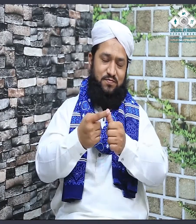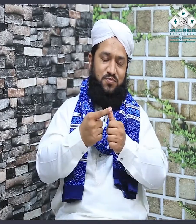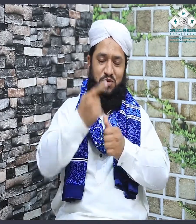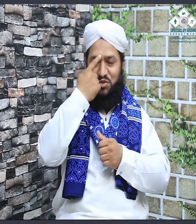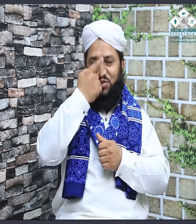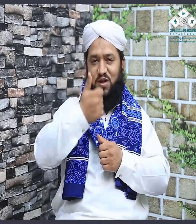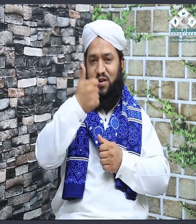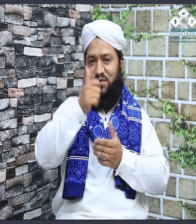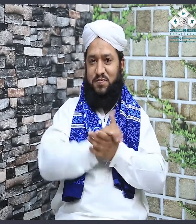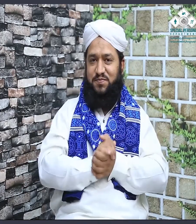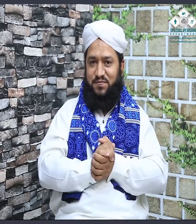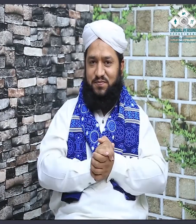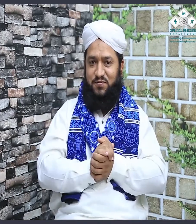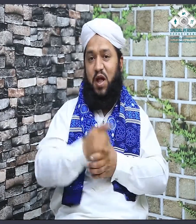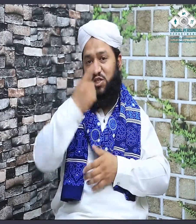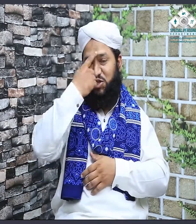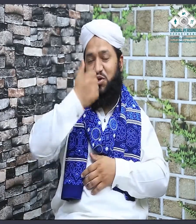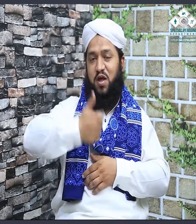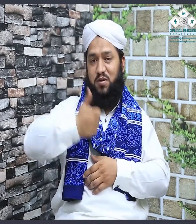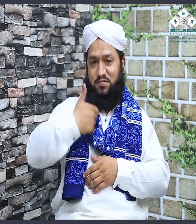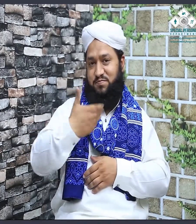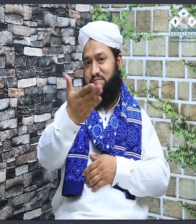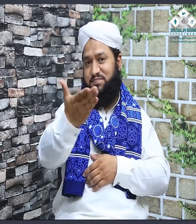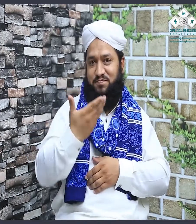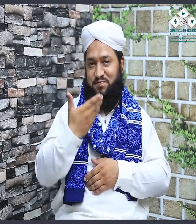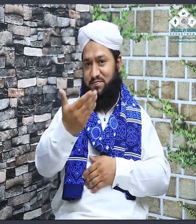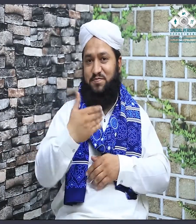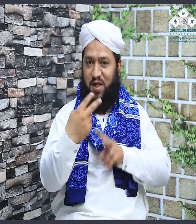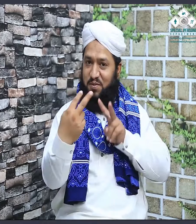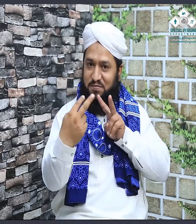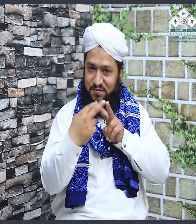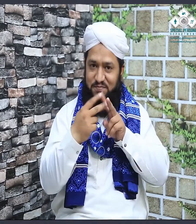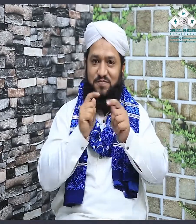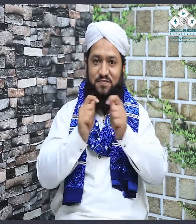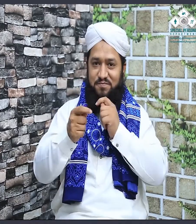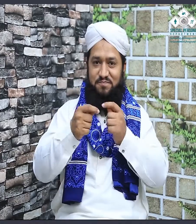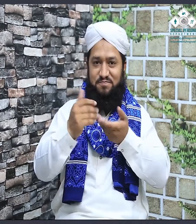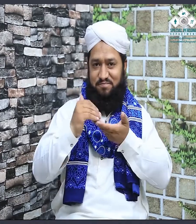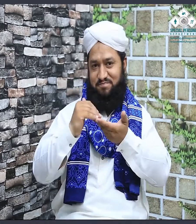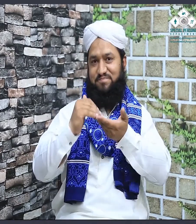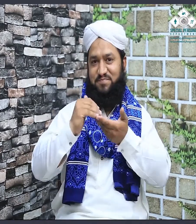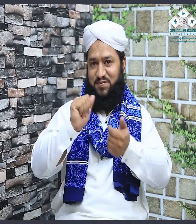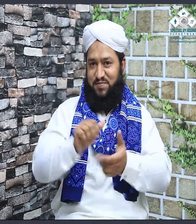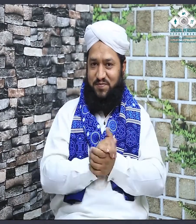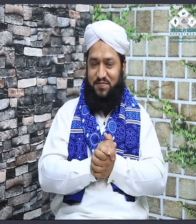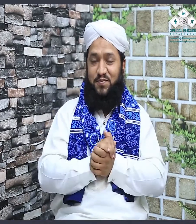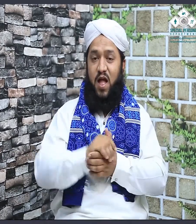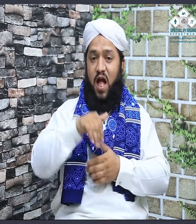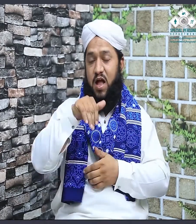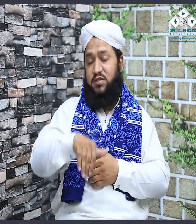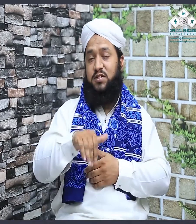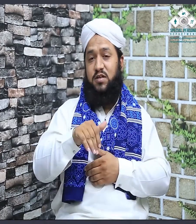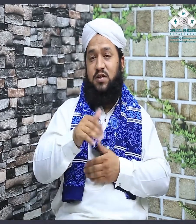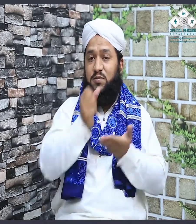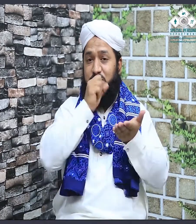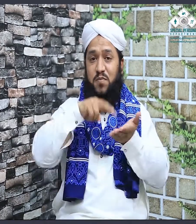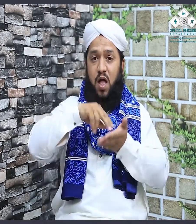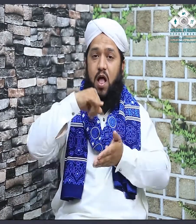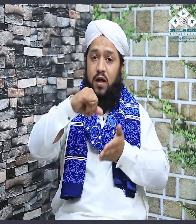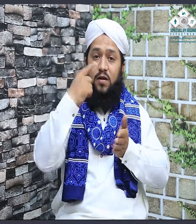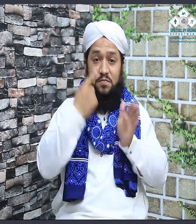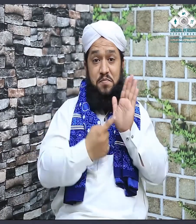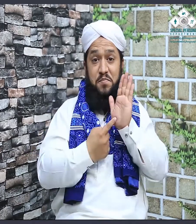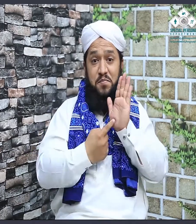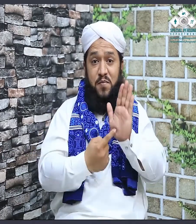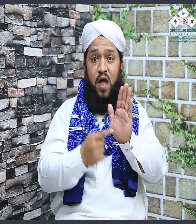کمنٹس کو بھی دیکھا جائے اور پڑھا جائے. تو انشاءاللہ ہمارا اور آپ کا گویا انٹریکشن بھی رہے گا. اور آج جس قیامت کی نشانی کو ہم نے